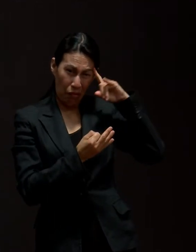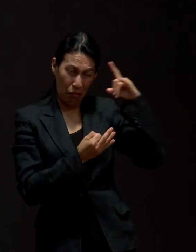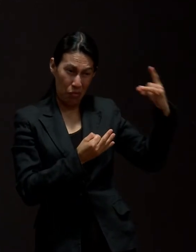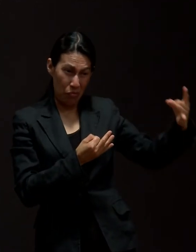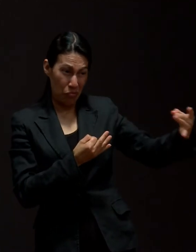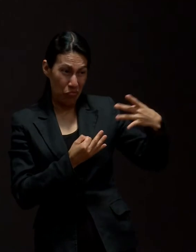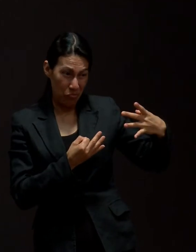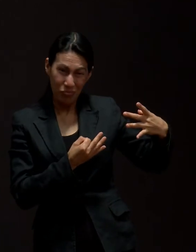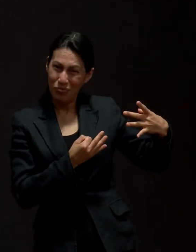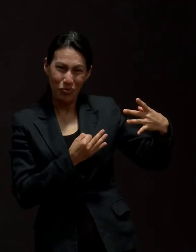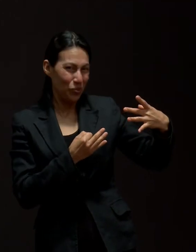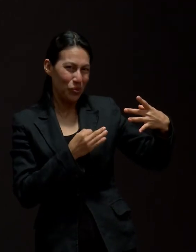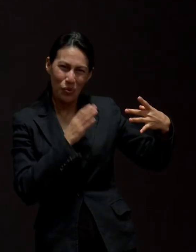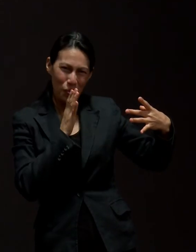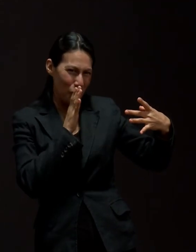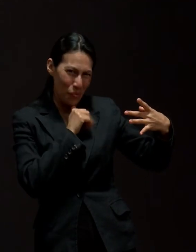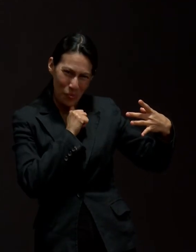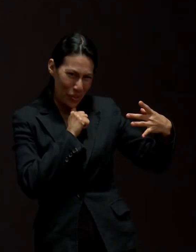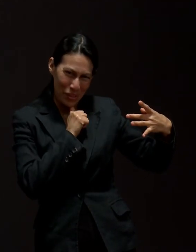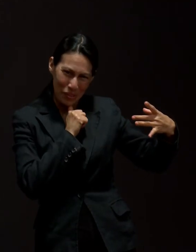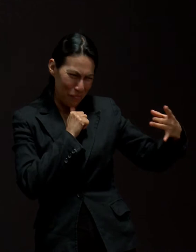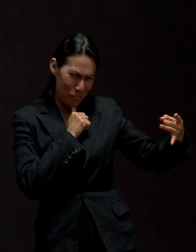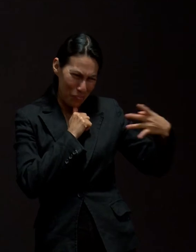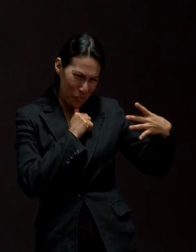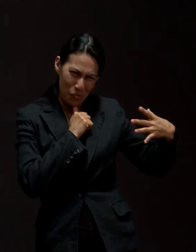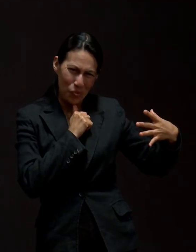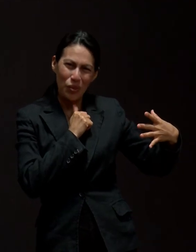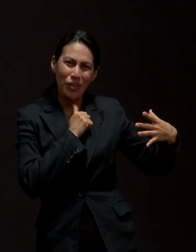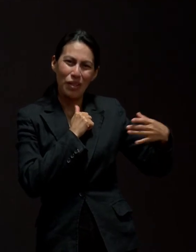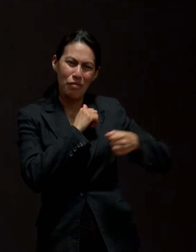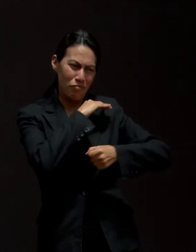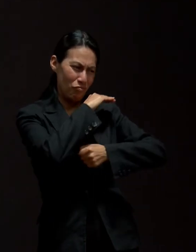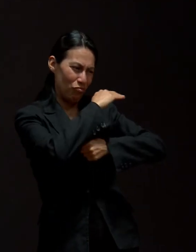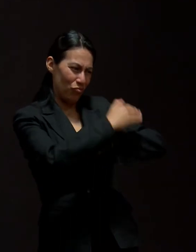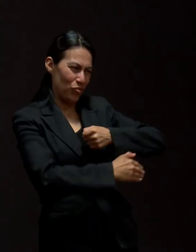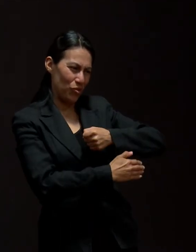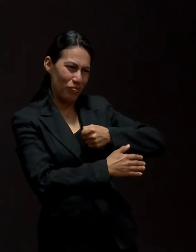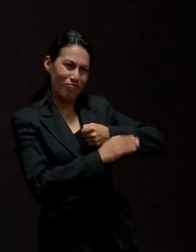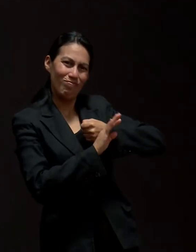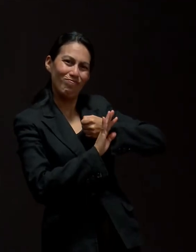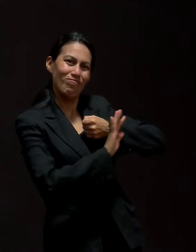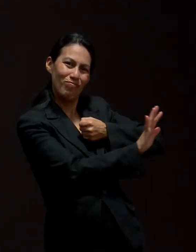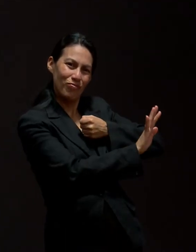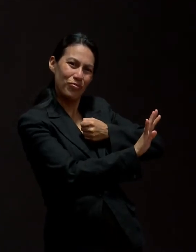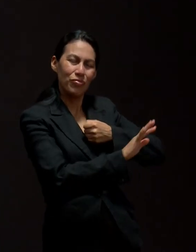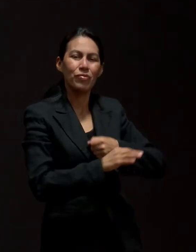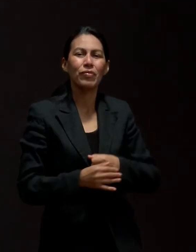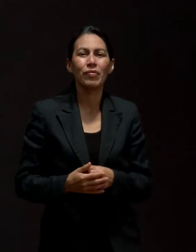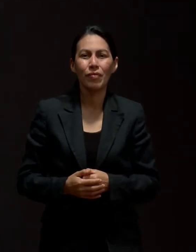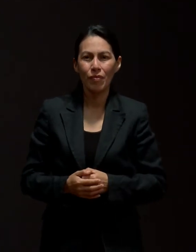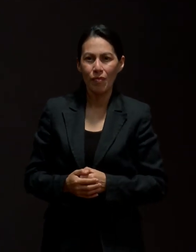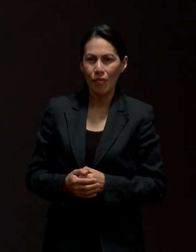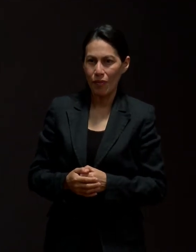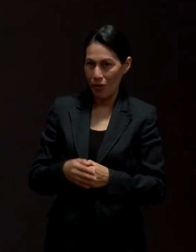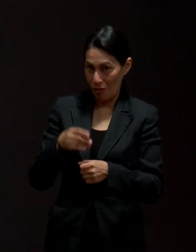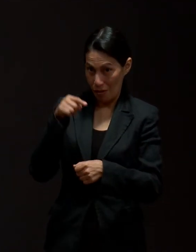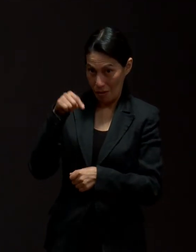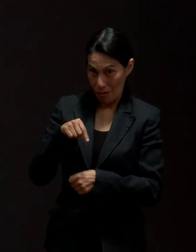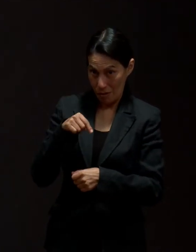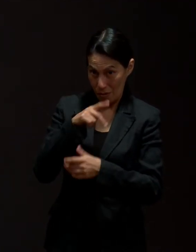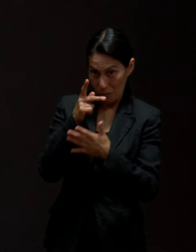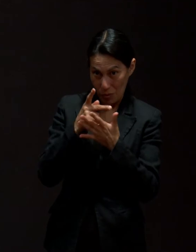y solamente podrá ver bendición de Dios hasta que sobreabule. Así es. Así que,